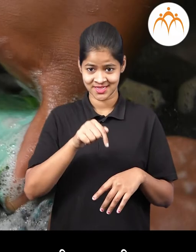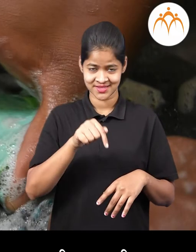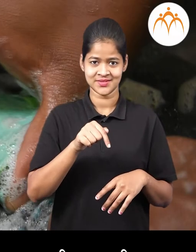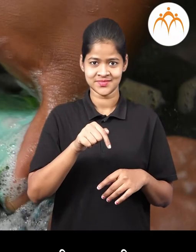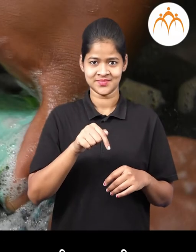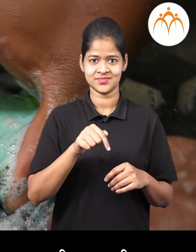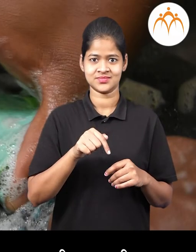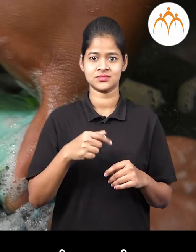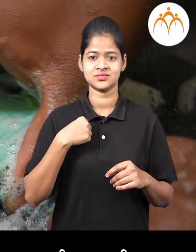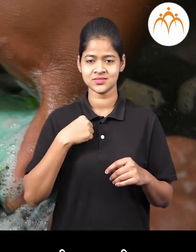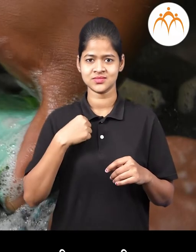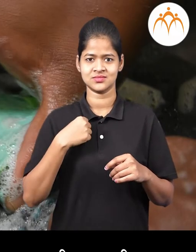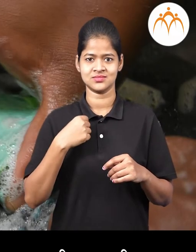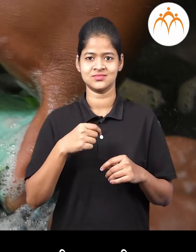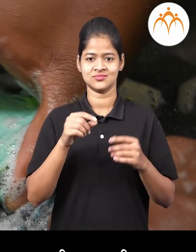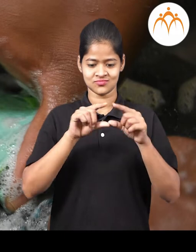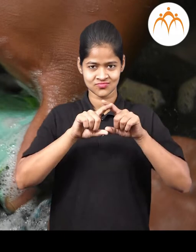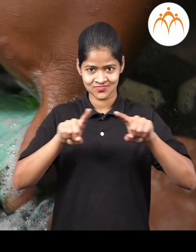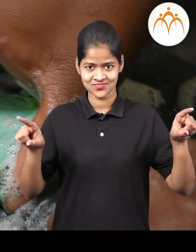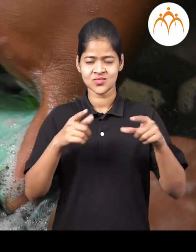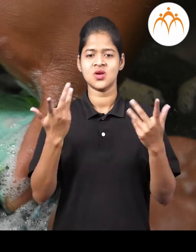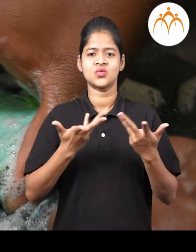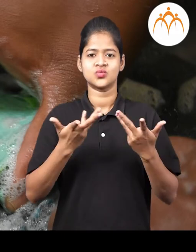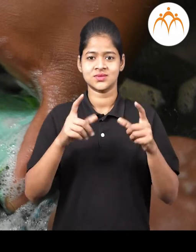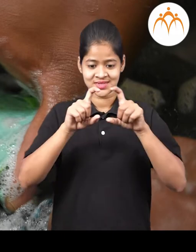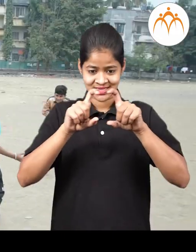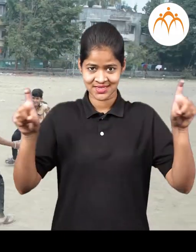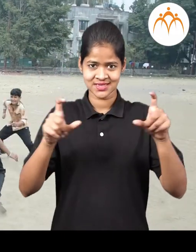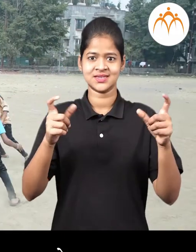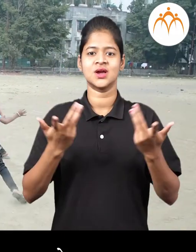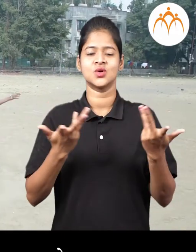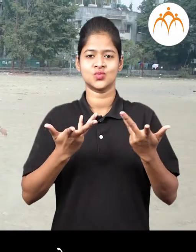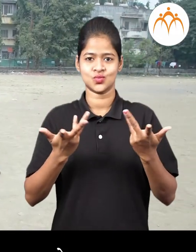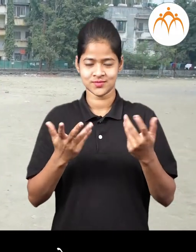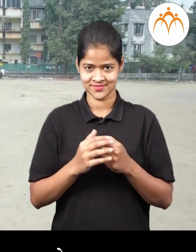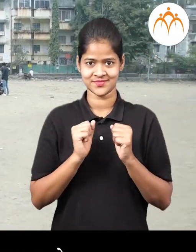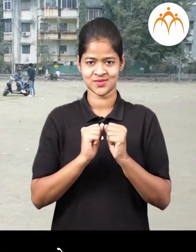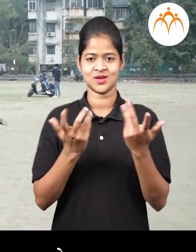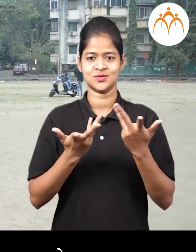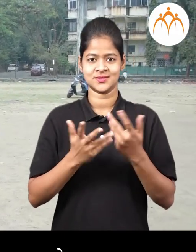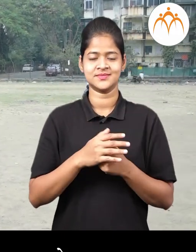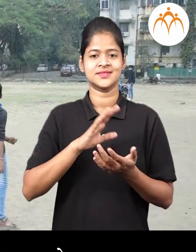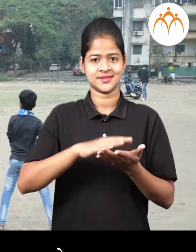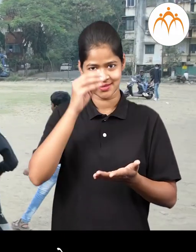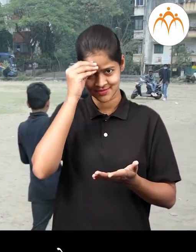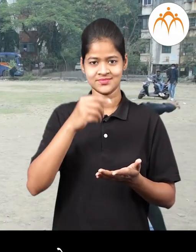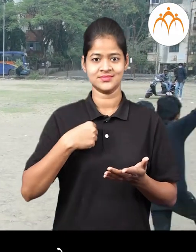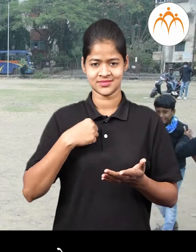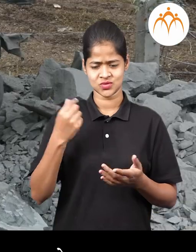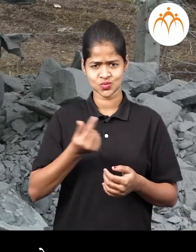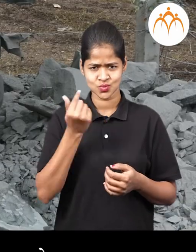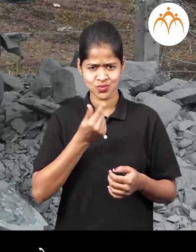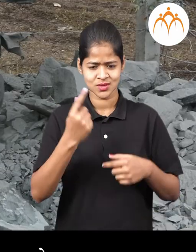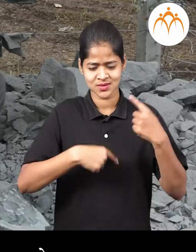कपड़यांची स्वच्छता कशी करायची त्याची महिती गविया आपण कपड़ये वापरल्या मुले अस्वच्छ होता